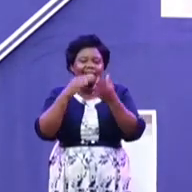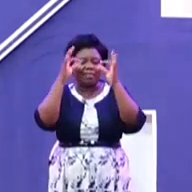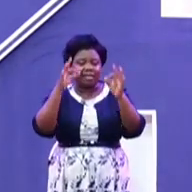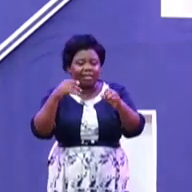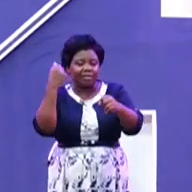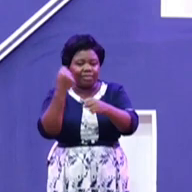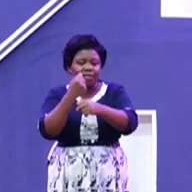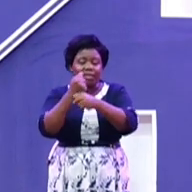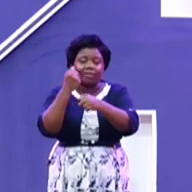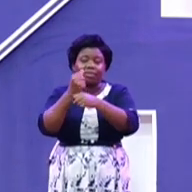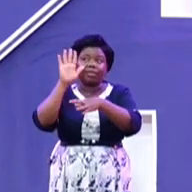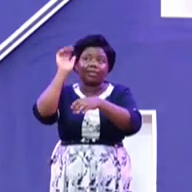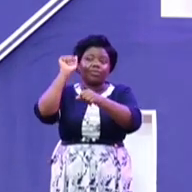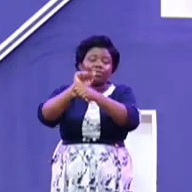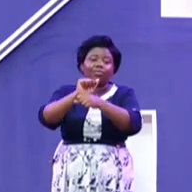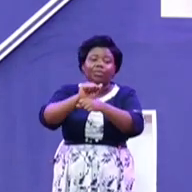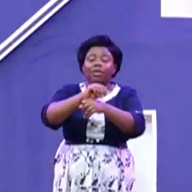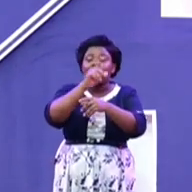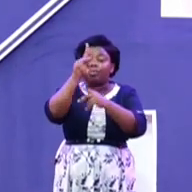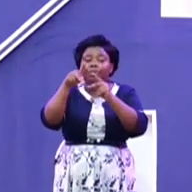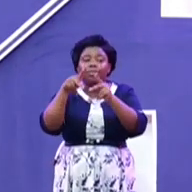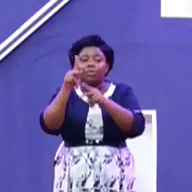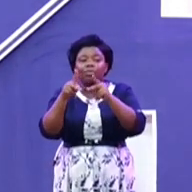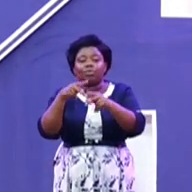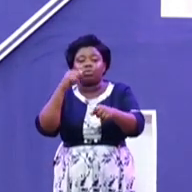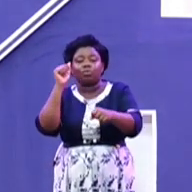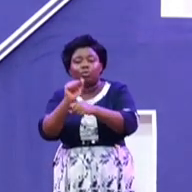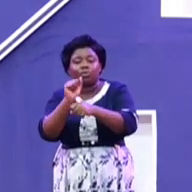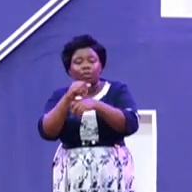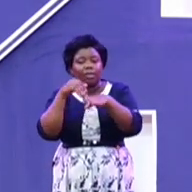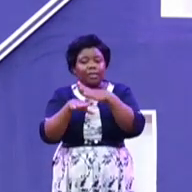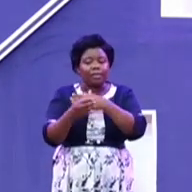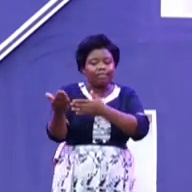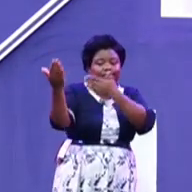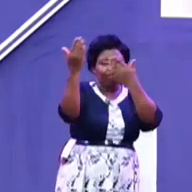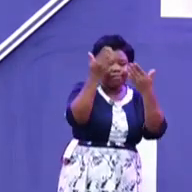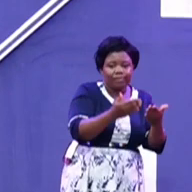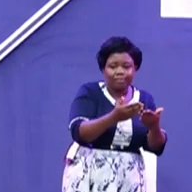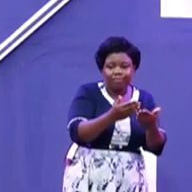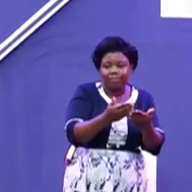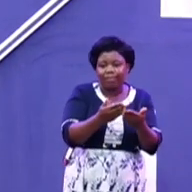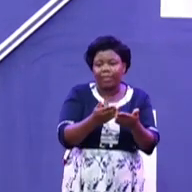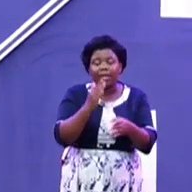mukolo omulimu gwe abantu bennyini Katonda baakolamu omulimu be baleeta then